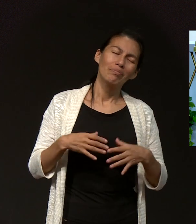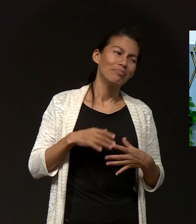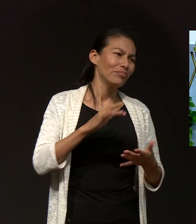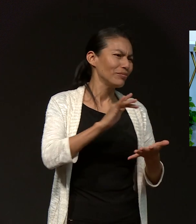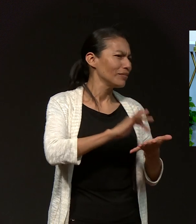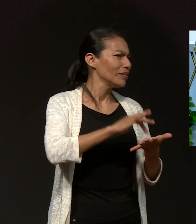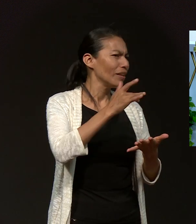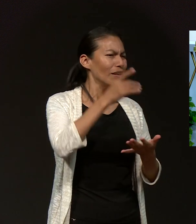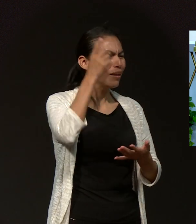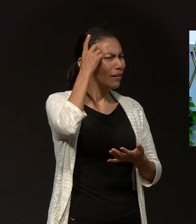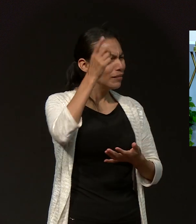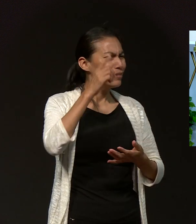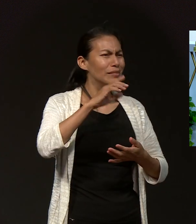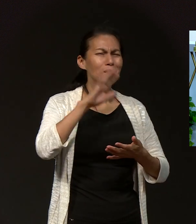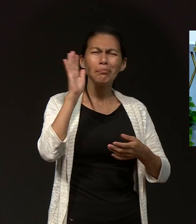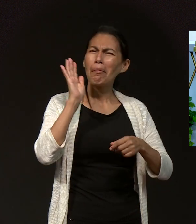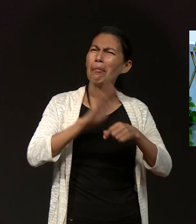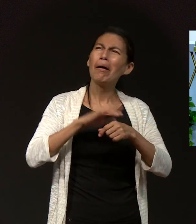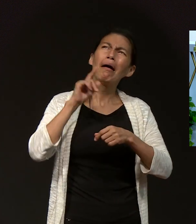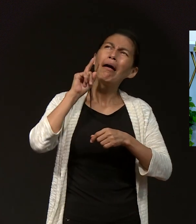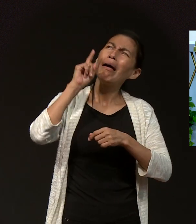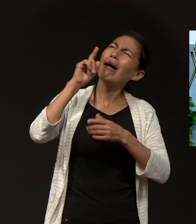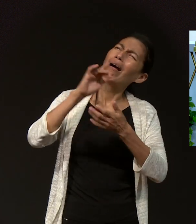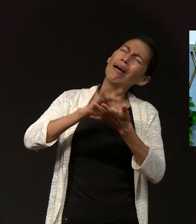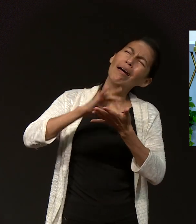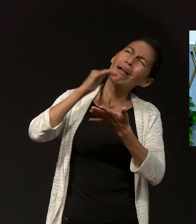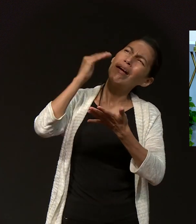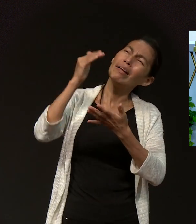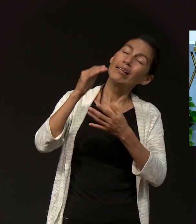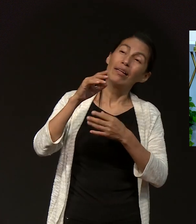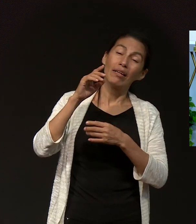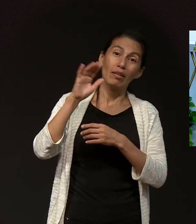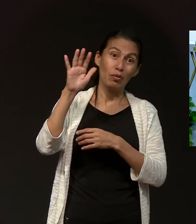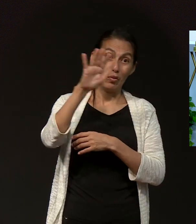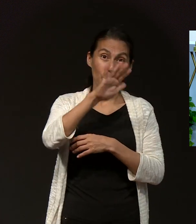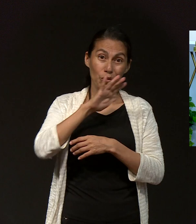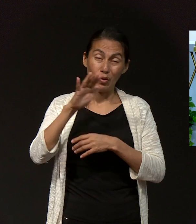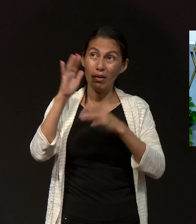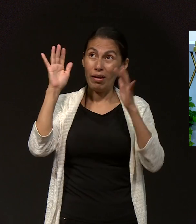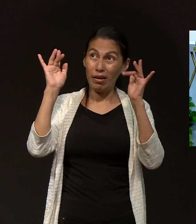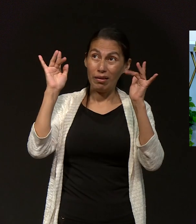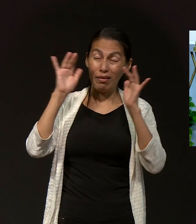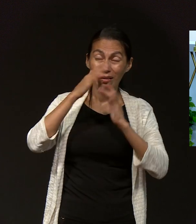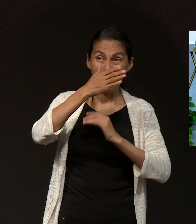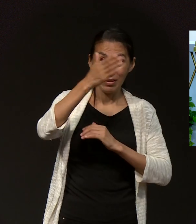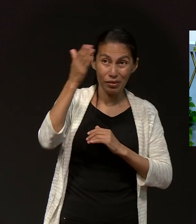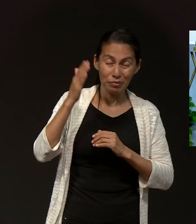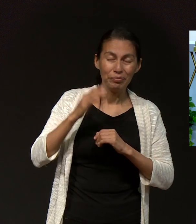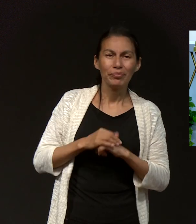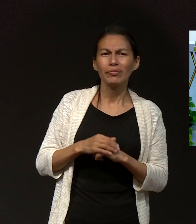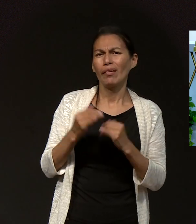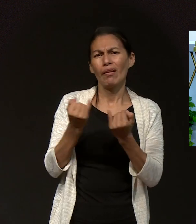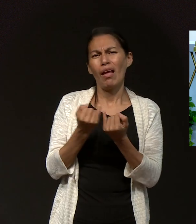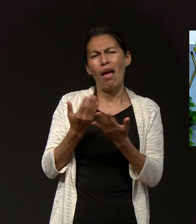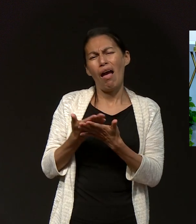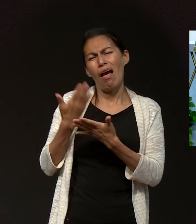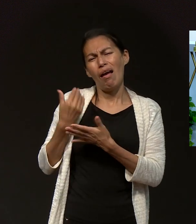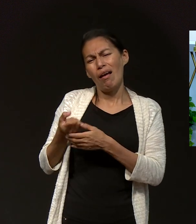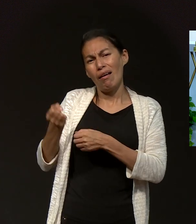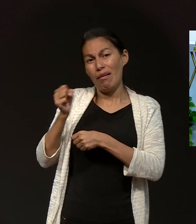a Dios. Gracias. Y a nadie más. Gracias a Dios y a todos los ángeles como alguien expresó